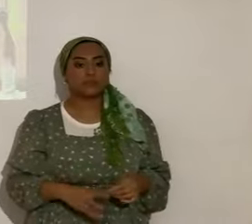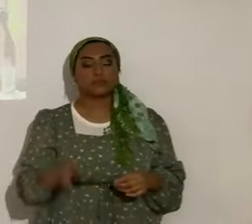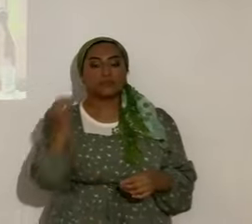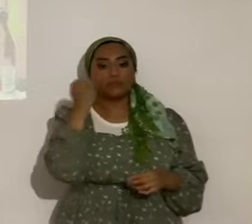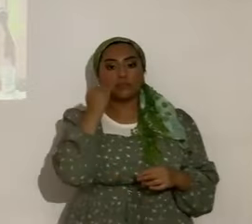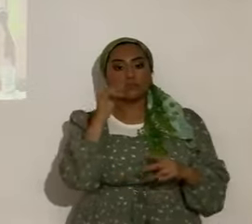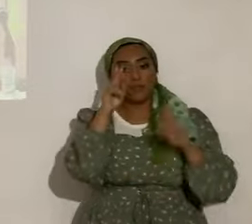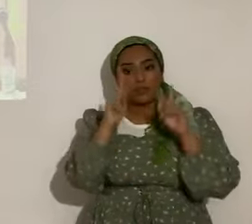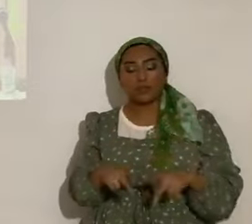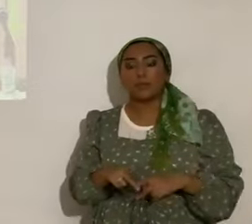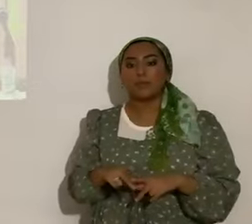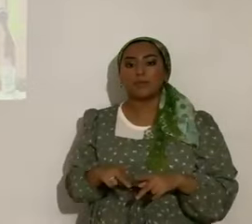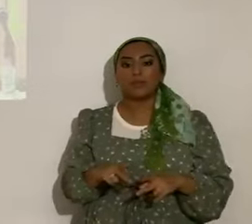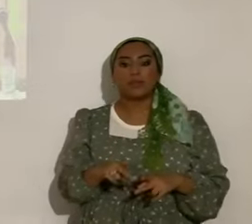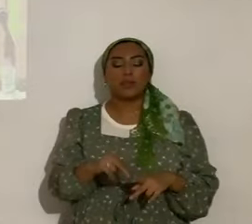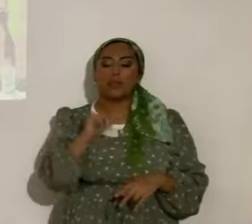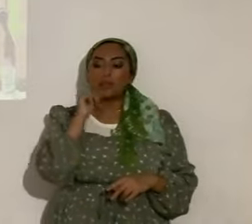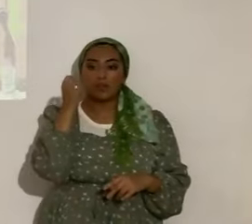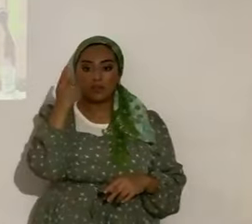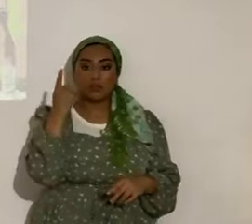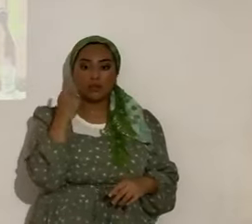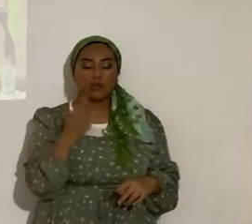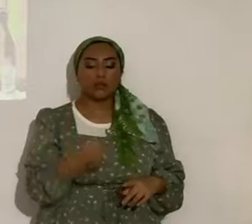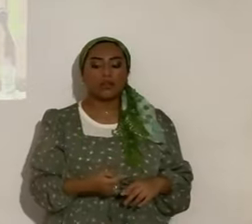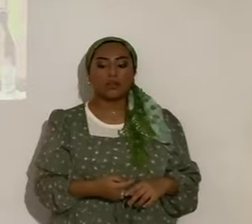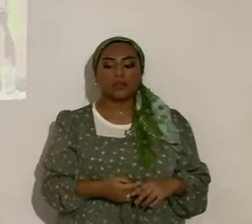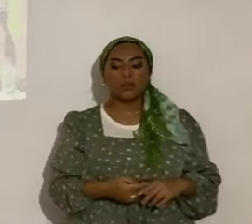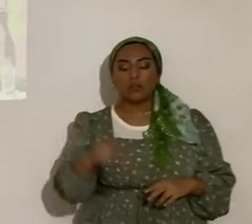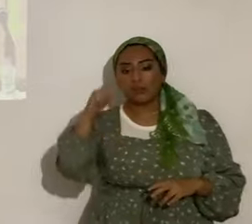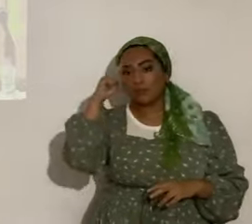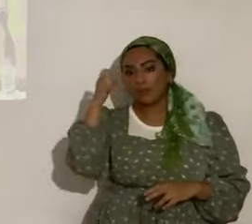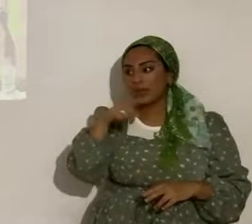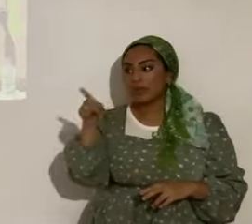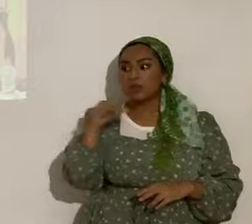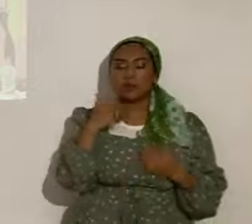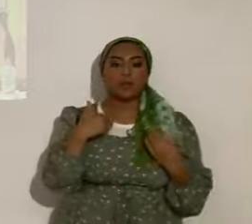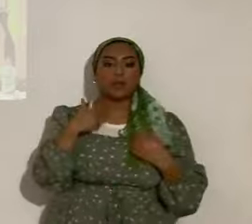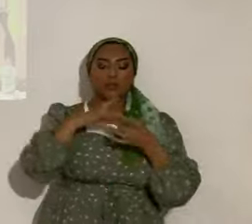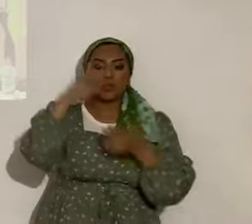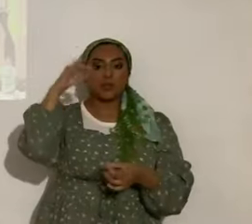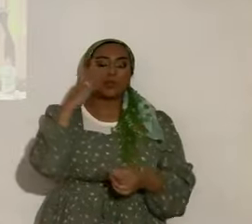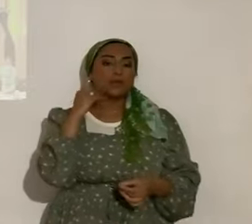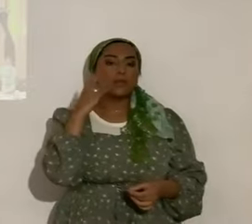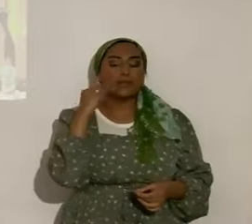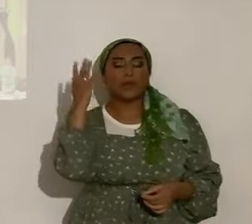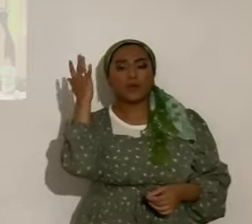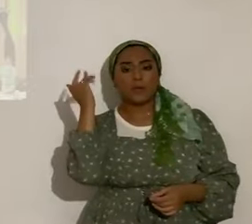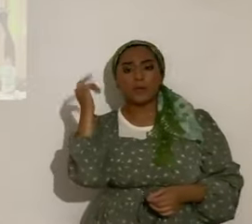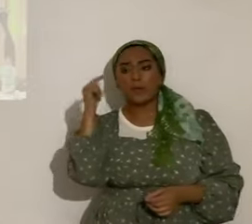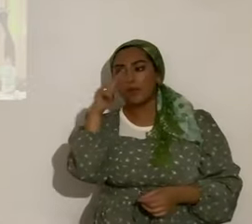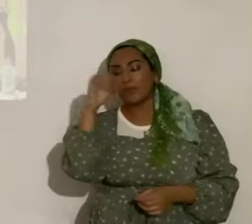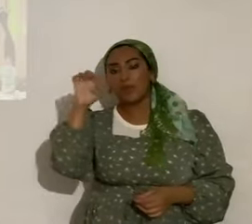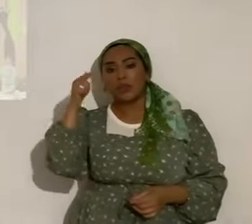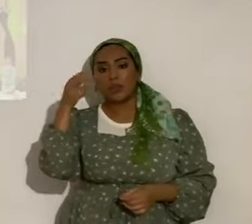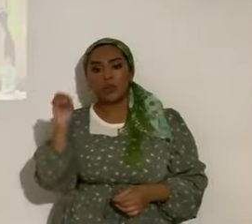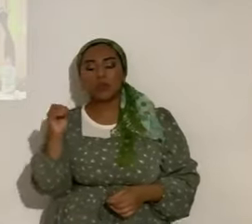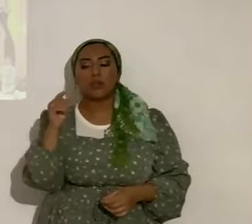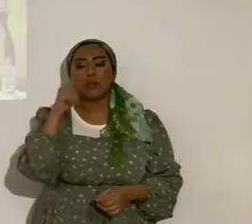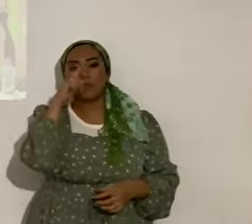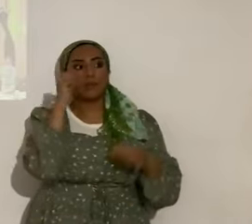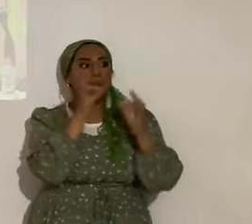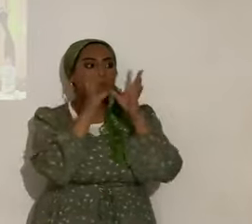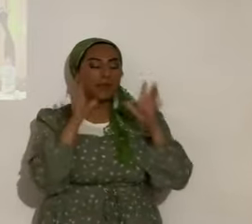persona todavía no es consciente de su estado mental, es porque no tiene una experiencia espiritual. ¿Por qué? Por el ego, por la vanidad,